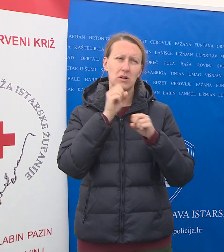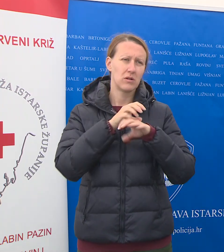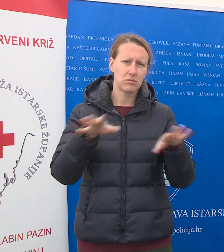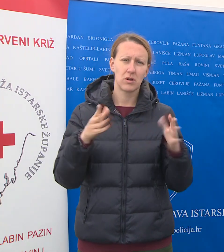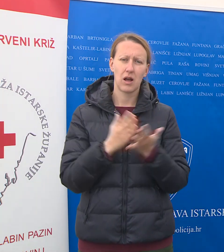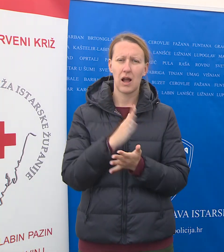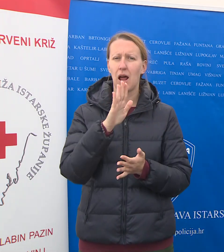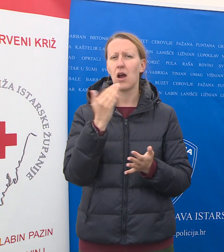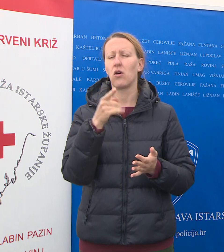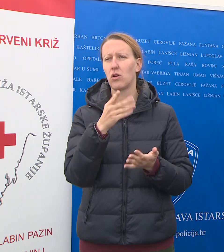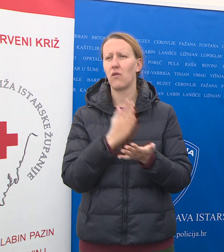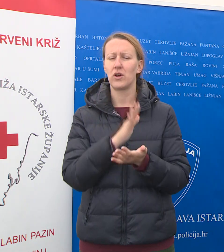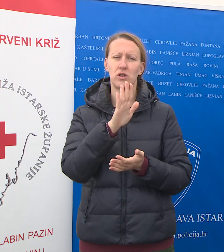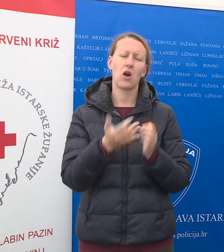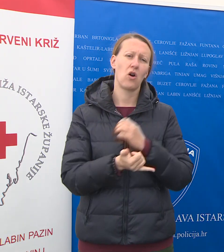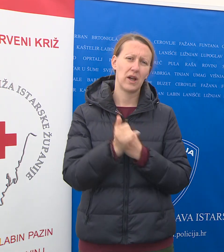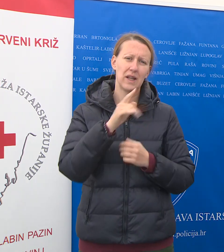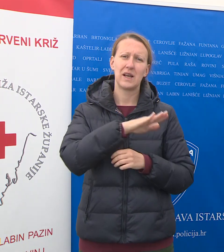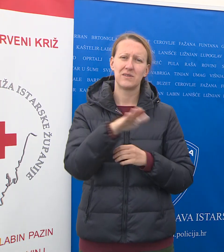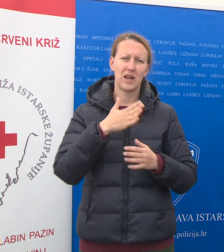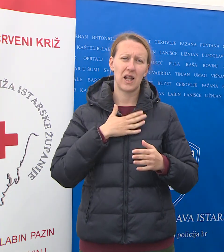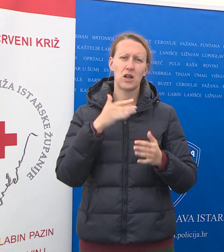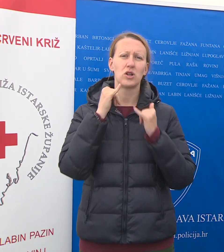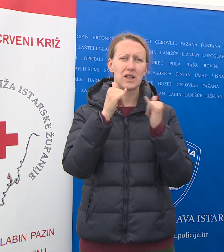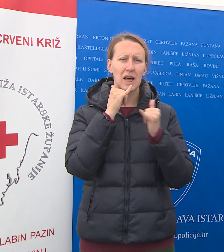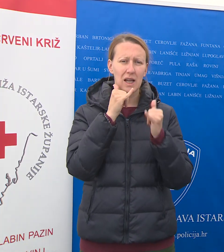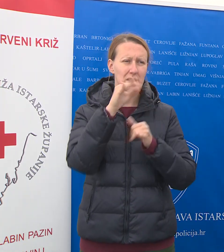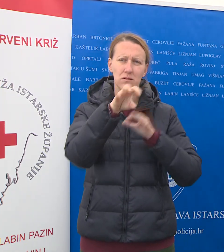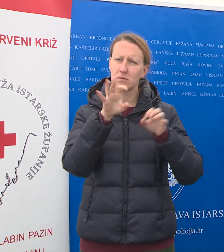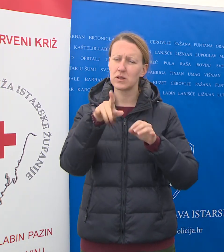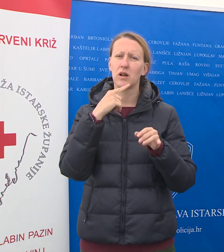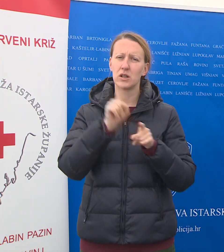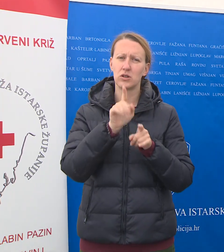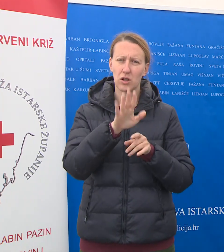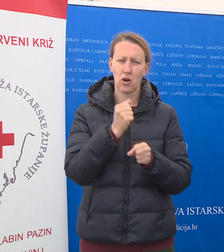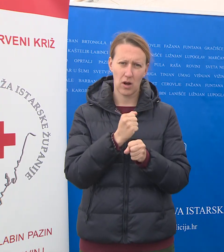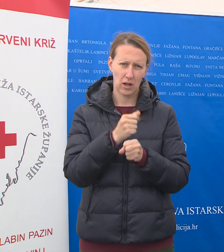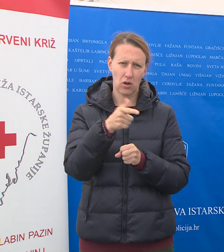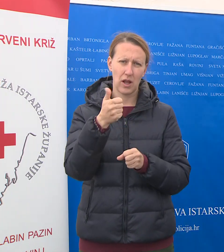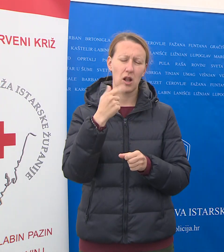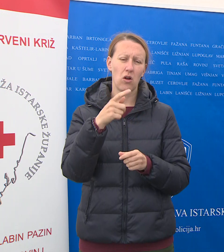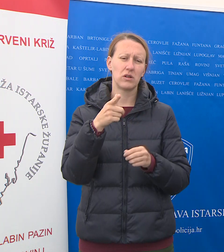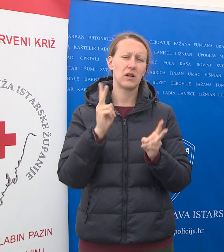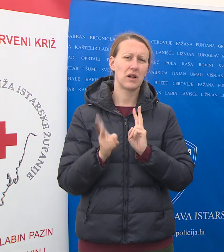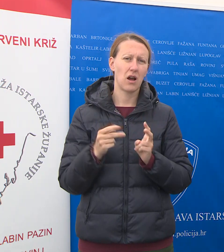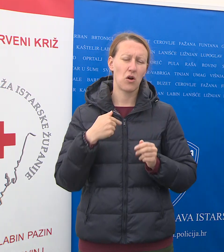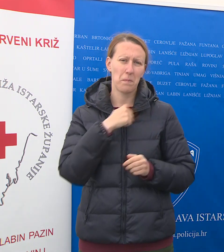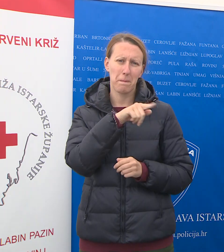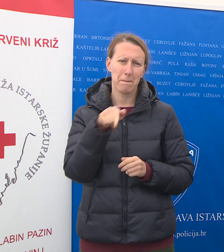ali ajde, ako to već tako ide, znači sve naša terenska uzorkovanja idu i tom metodom. To je jedna od metoda koja